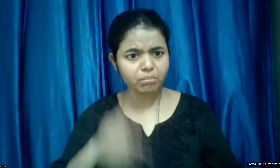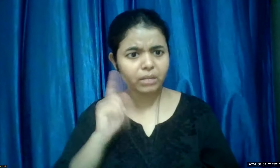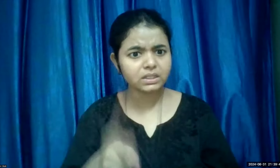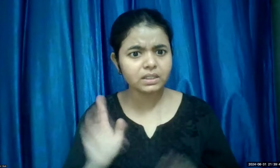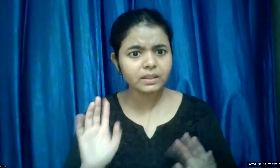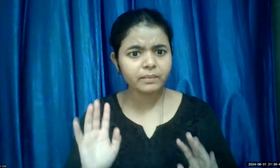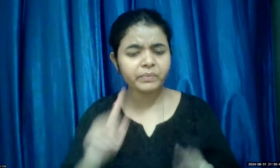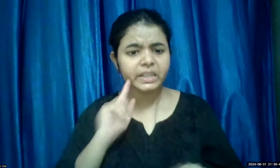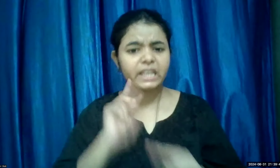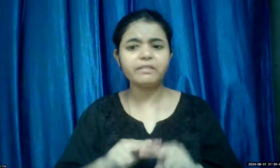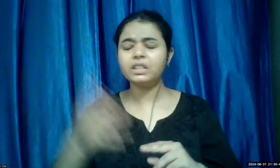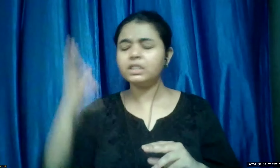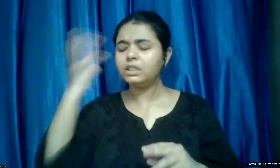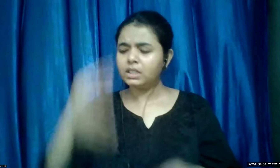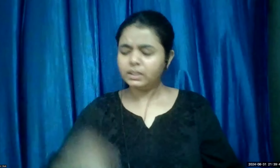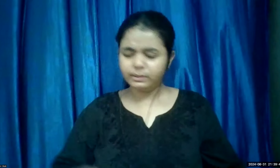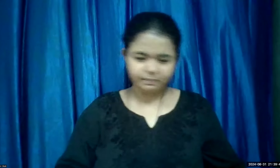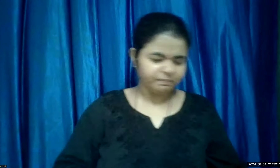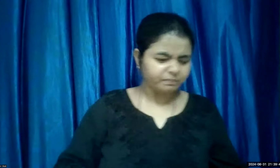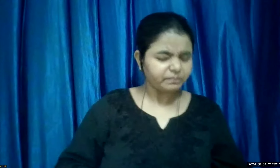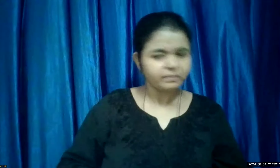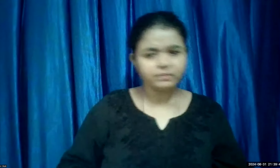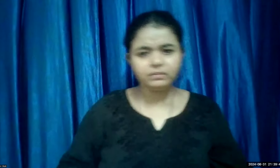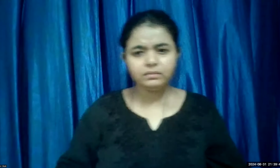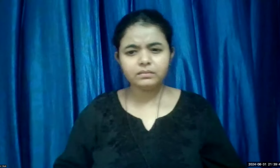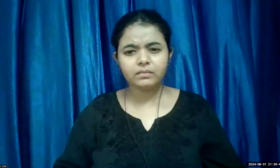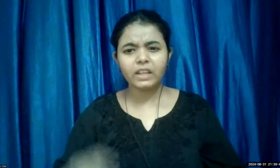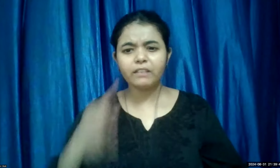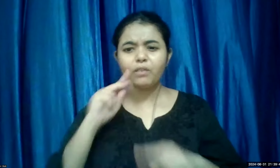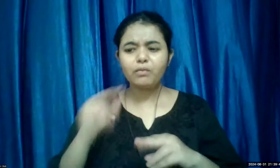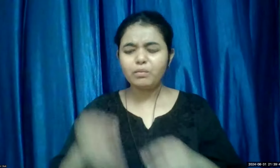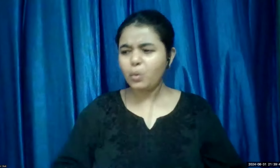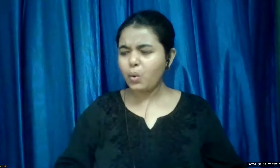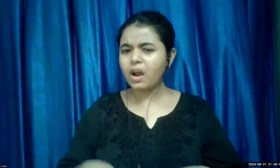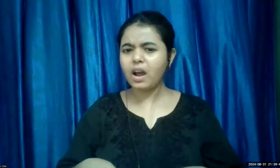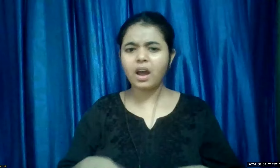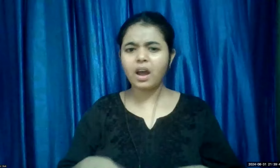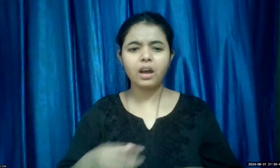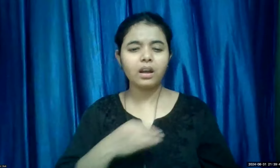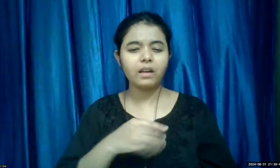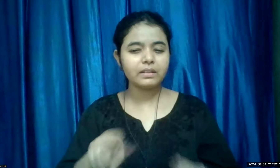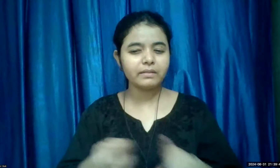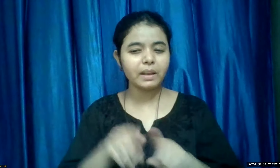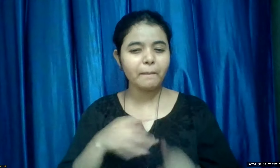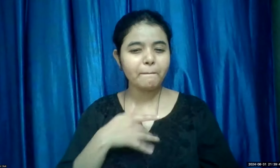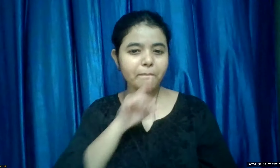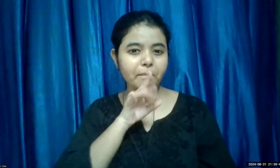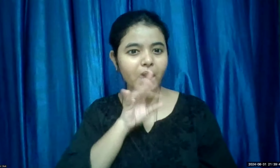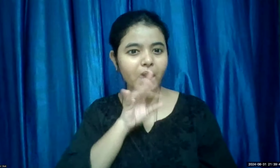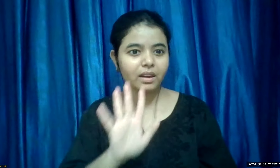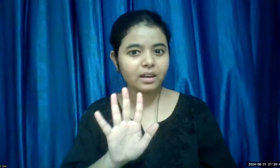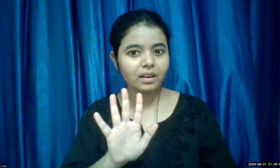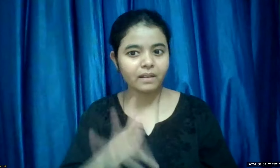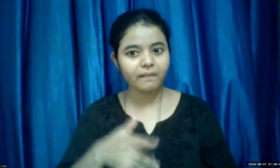उसको खाना ना मिले तो क्या उसको दुख होगा ना? अगर भूख के समय खाना ना मिले तो दुख हो